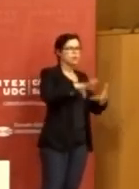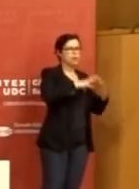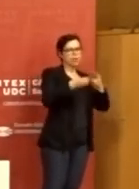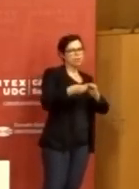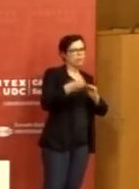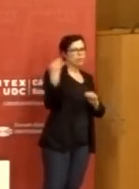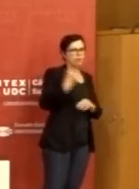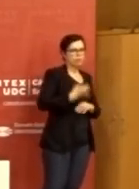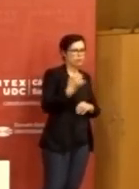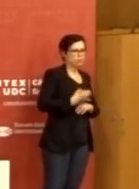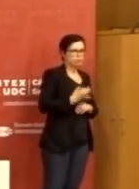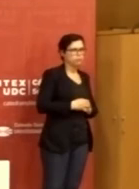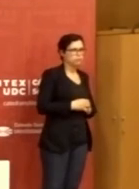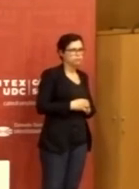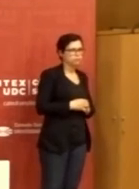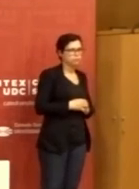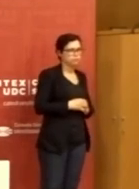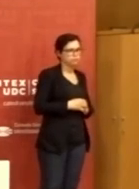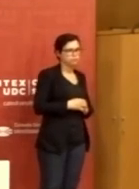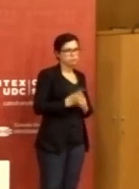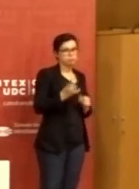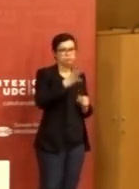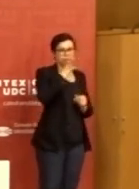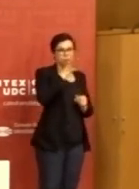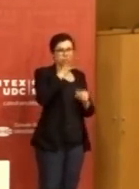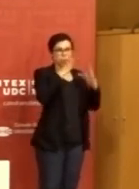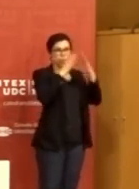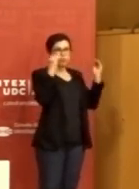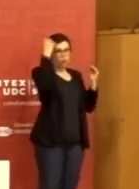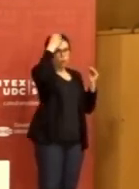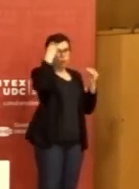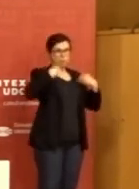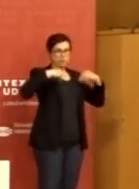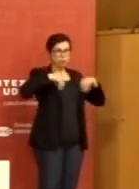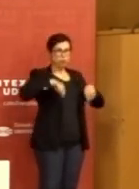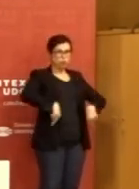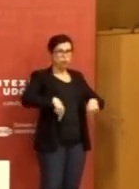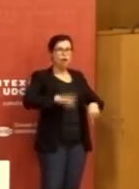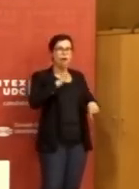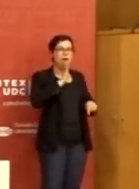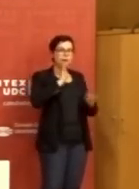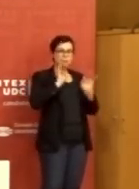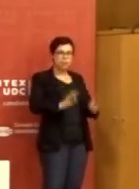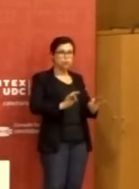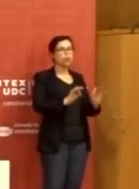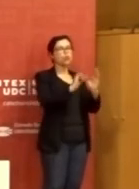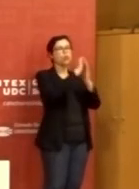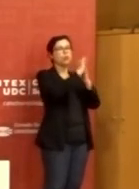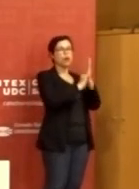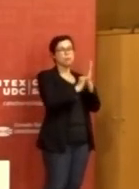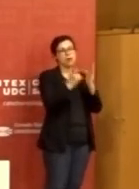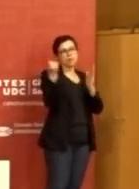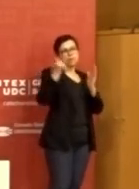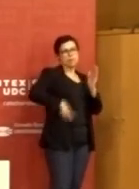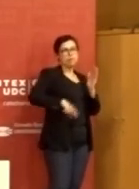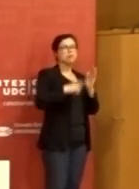¿no? De hecho, en esa línea va, en la Universidad de La Coruña hay un programa de esa naturaleza, muy parecido al que ofertamos nosotros,